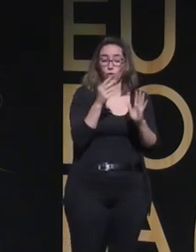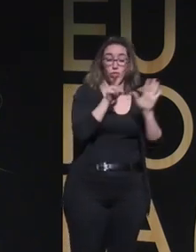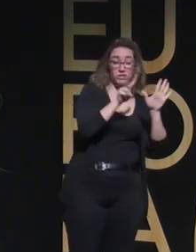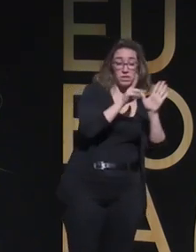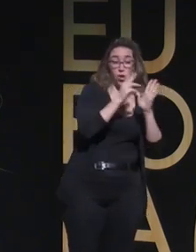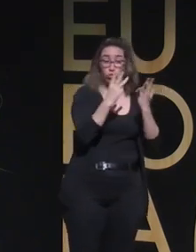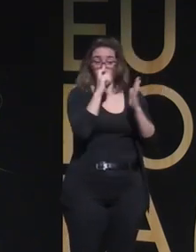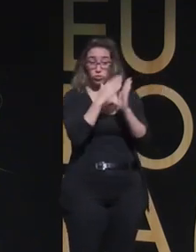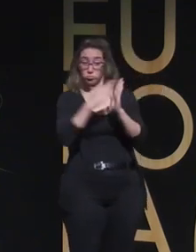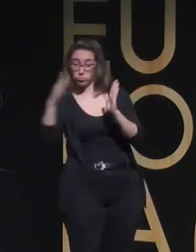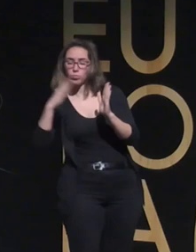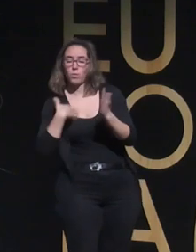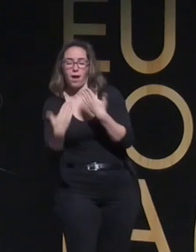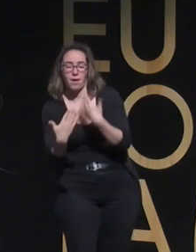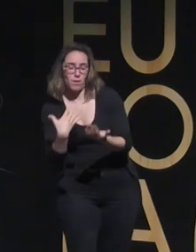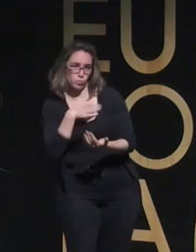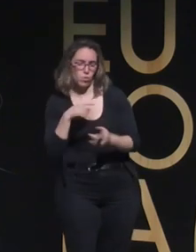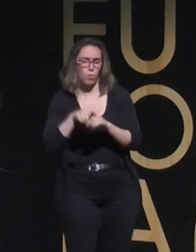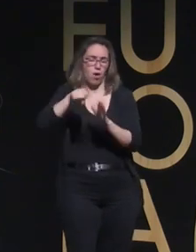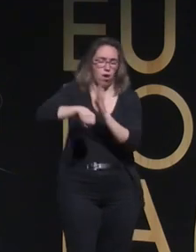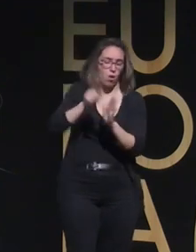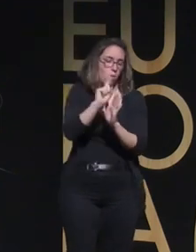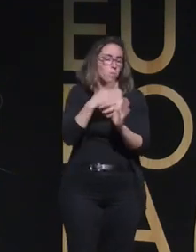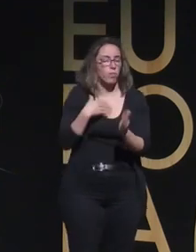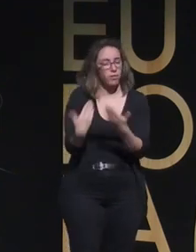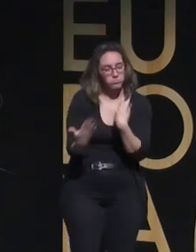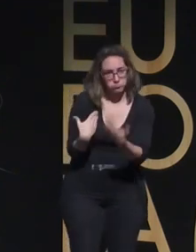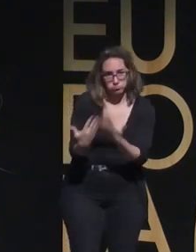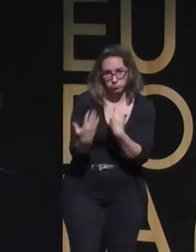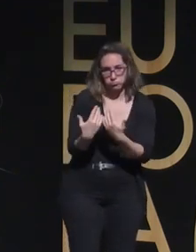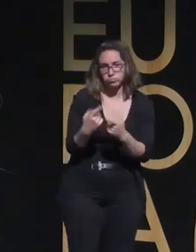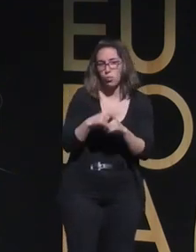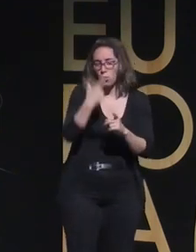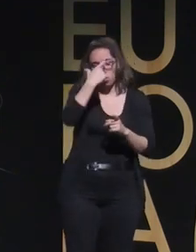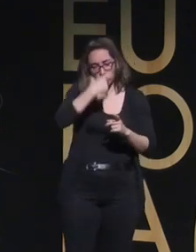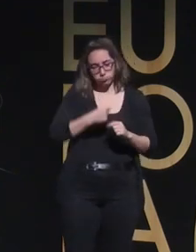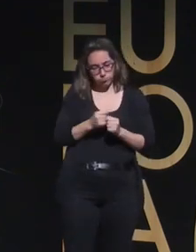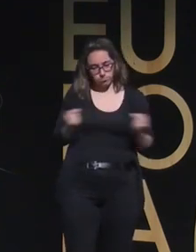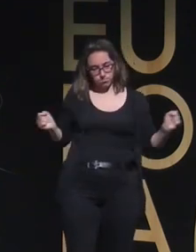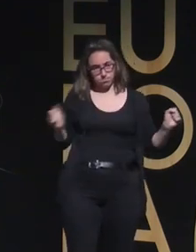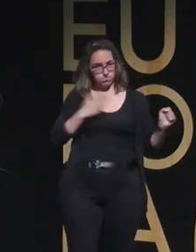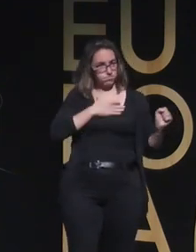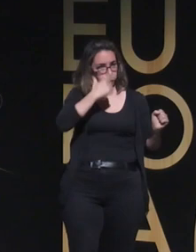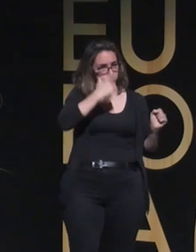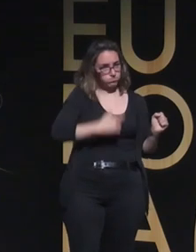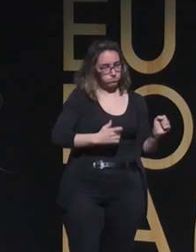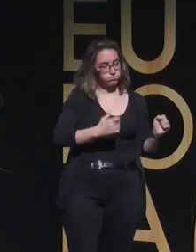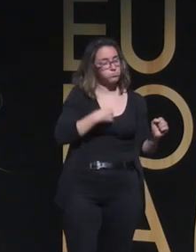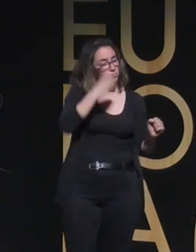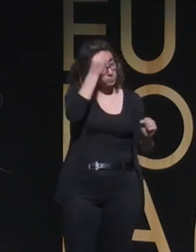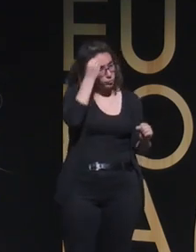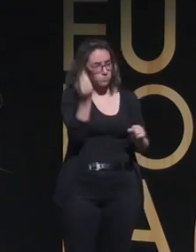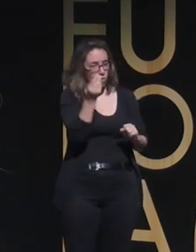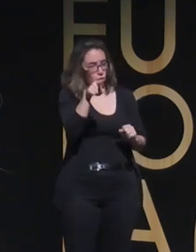No grandes chapas, pero sí conversar con ellos, ¿no? Y sobre todo mucho desde uno mismo. Entonces yo le llevaría